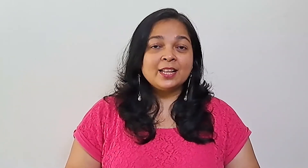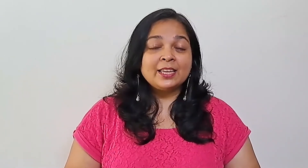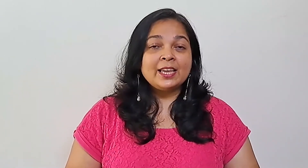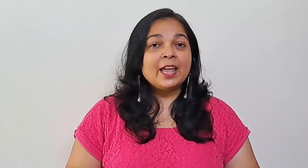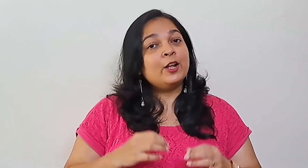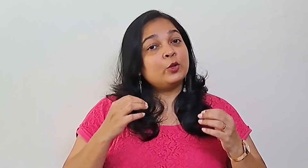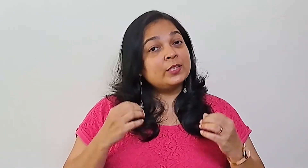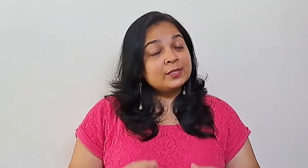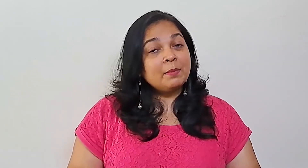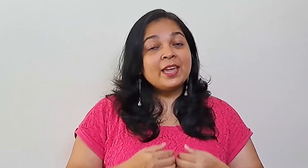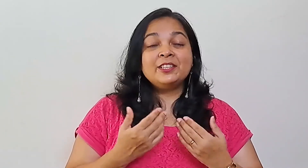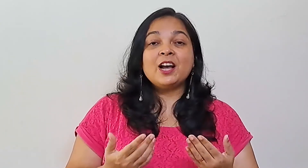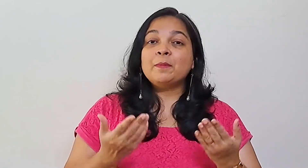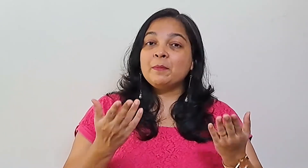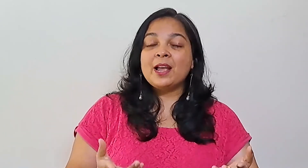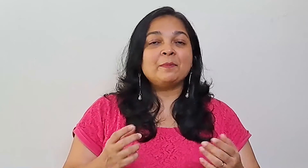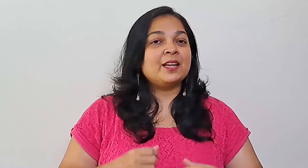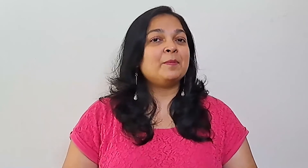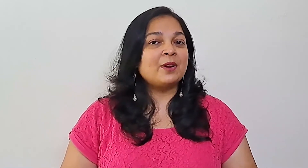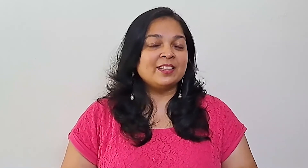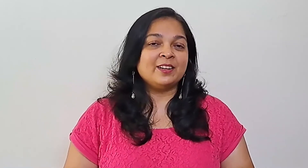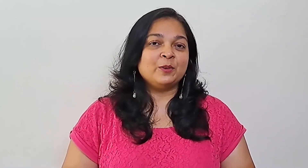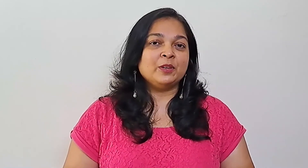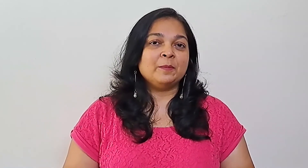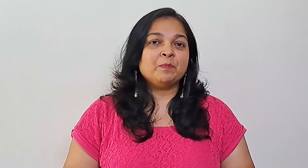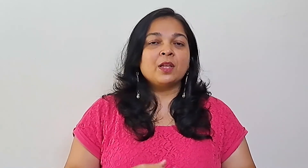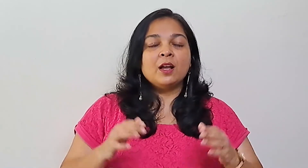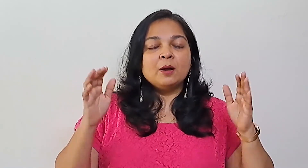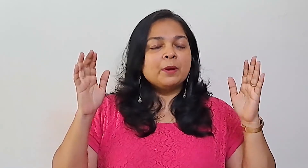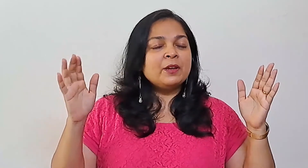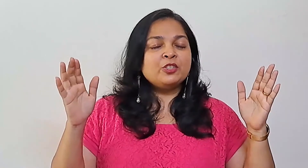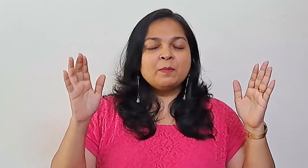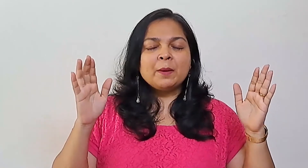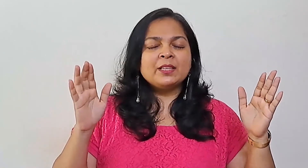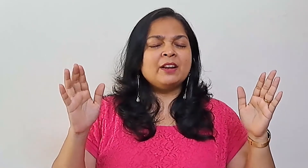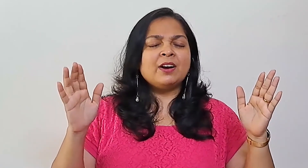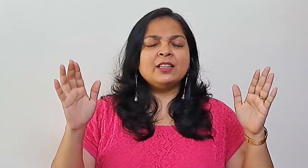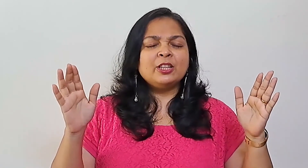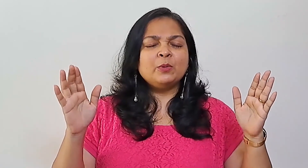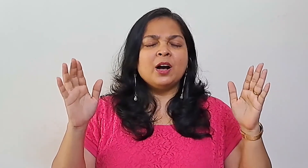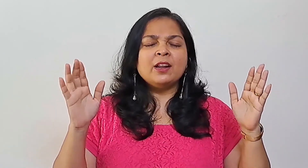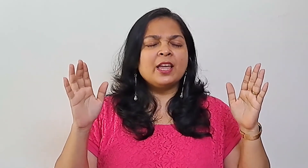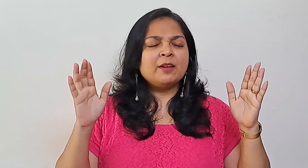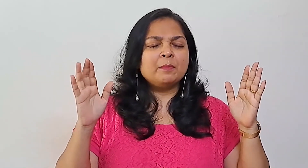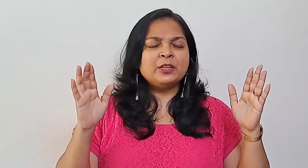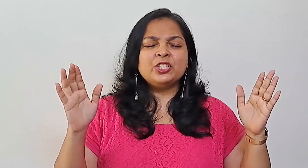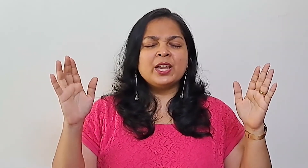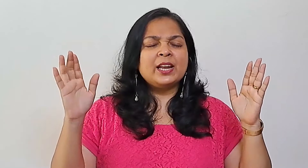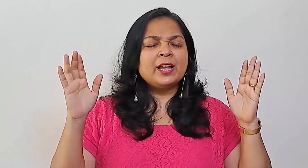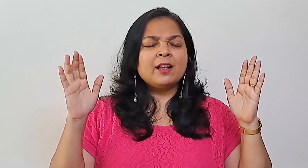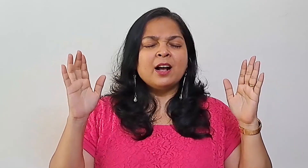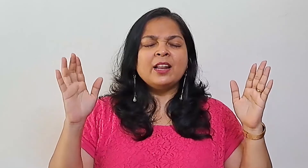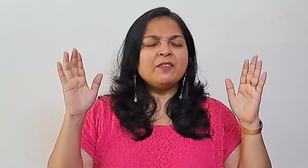ਪ੍ਰਾਰਥਨਾ ਕੀਤੀ ਆ ਤੇ ਇਹ ਸਮੇਂ ਆ ਜਿੱਥੇ ਅਸੀਂ ਤੁਹਾਡੇ ਲਈ ਪ੍ਰਾਰਥਨਾ ਕਰਾਂਗੇ। ਧੰਨਵਾਦ ਪਿਤਾ ਪਰਮੇਸ਼ਵਰ, ਹਰ ਇੱਕ